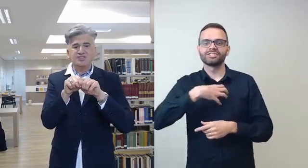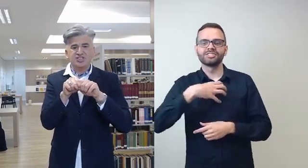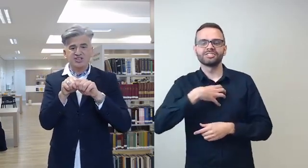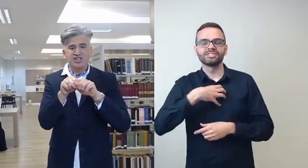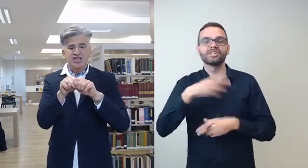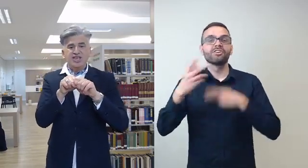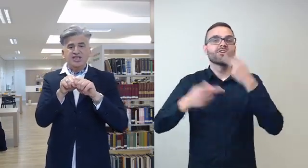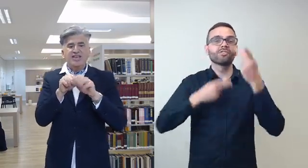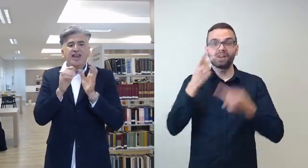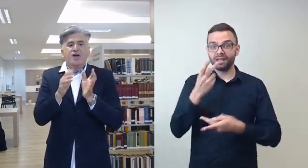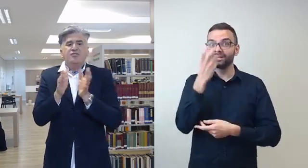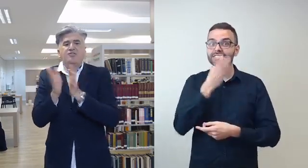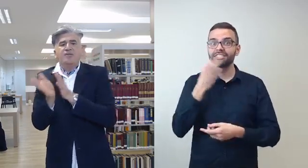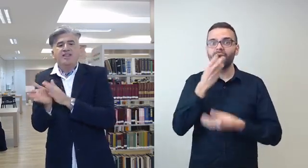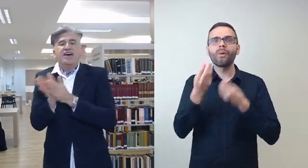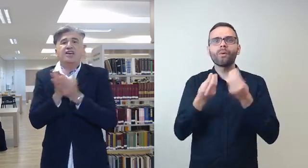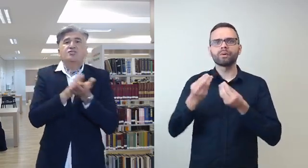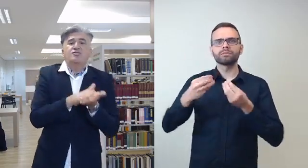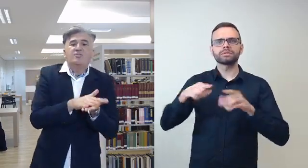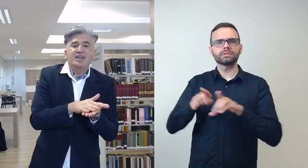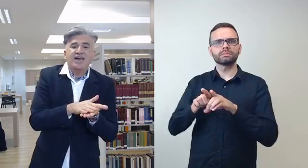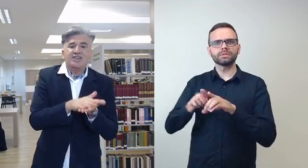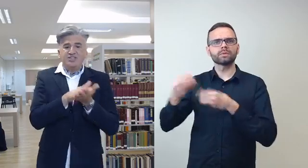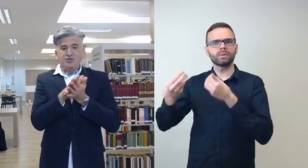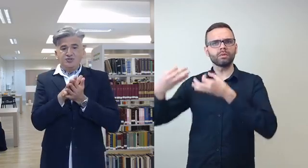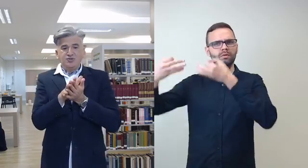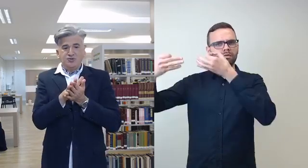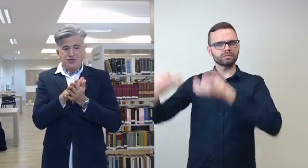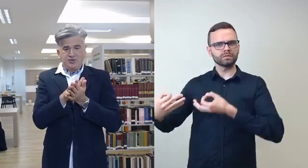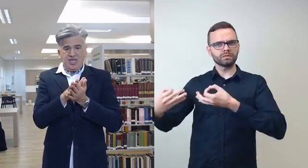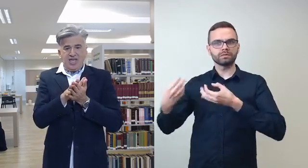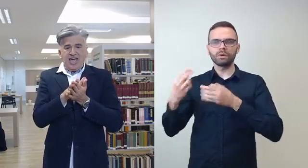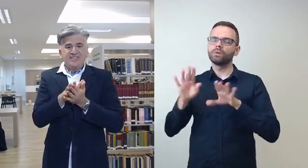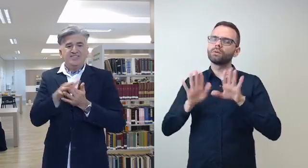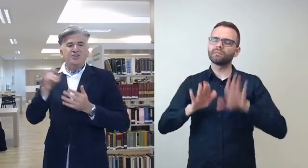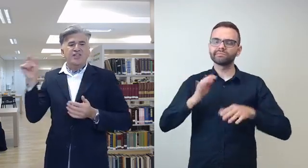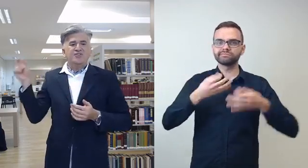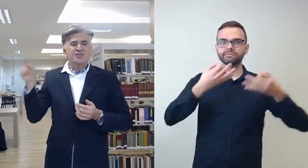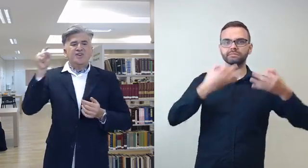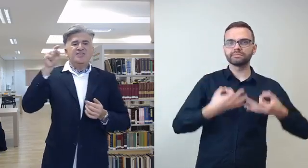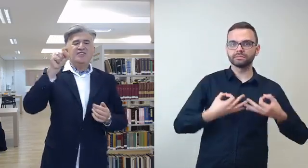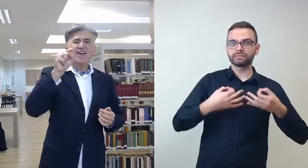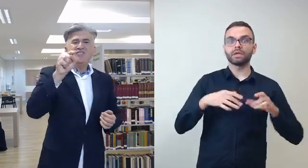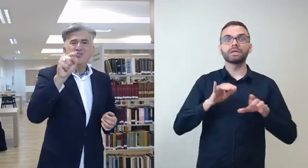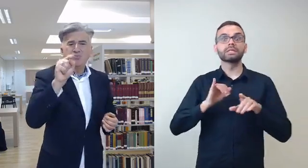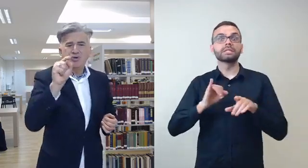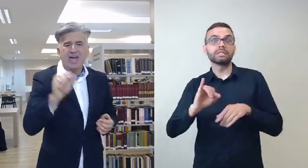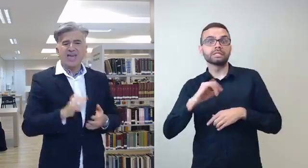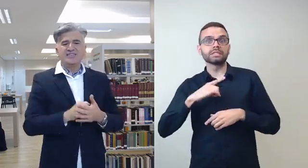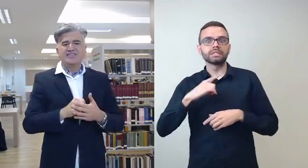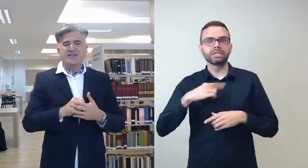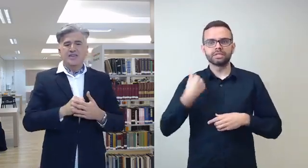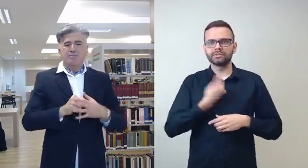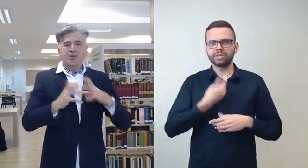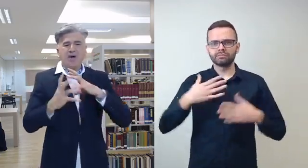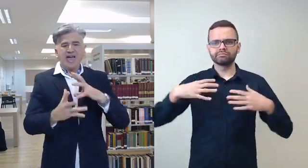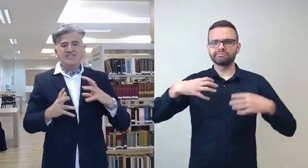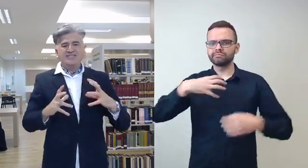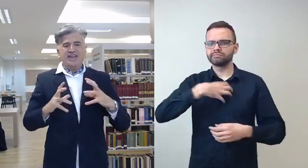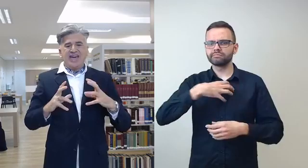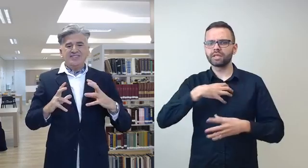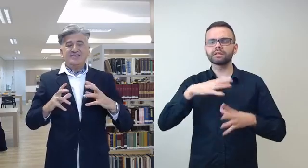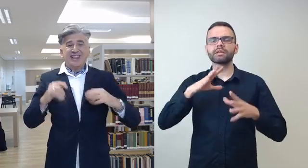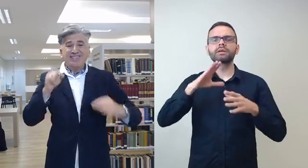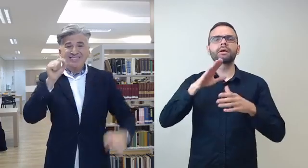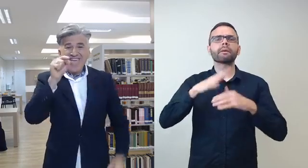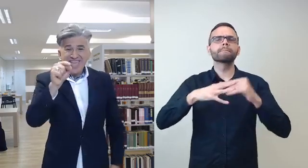ou seja, que grau de formalidade ou informalidade tem no discurso. As entonações faciais, corporais, manuais,